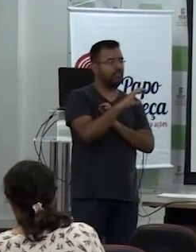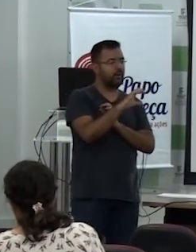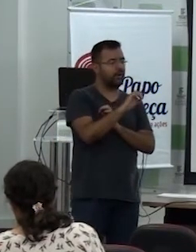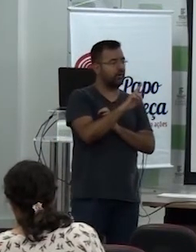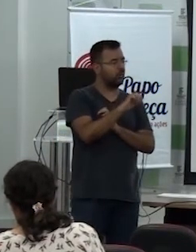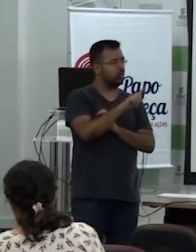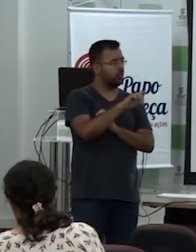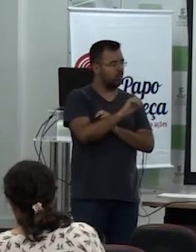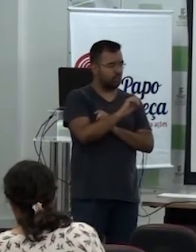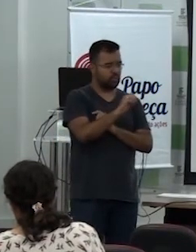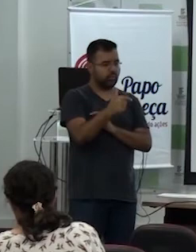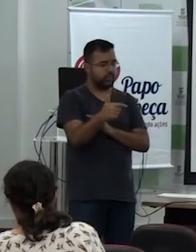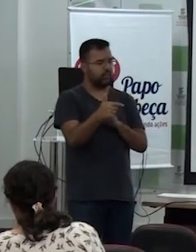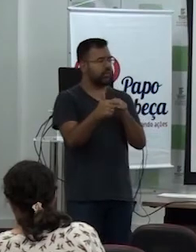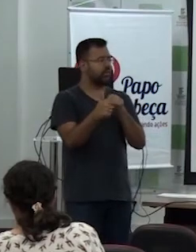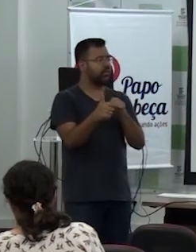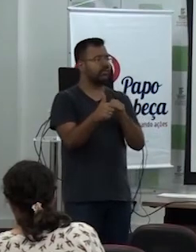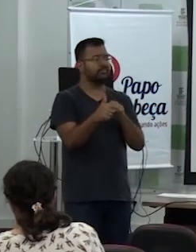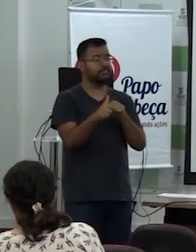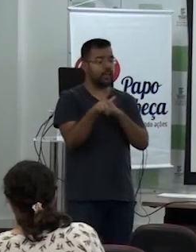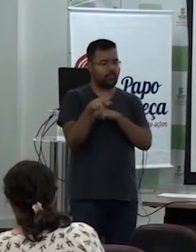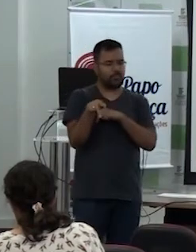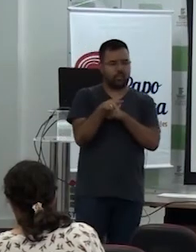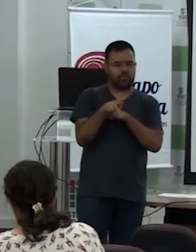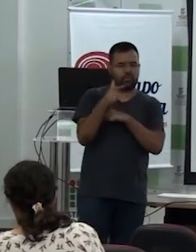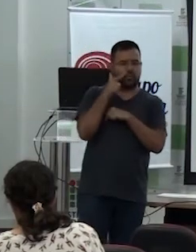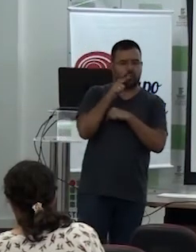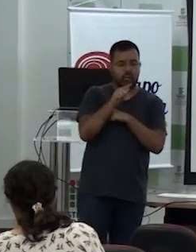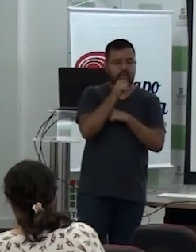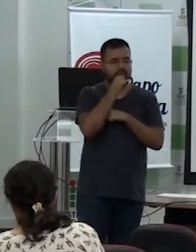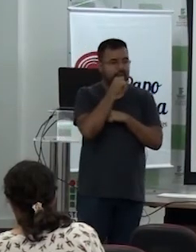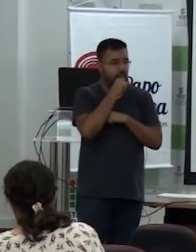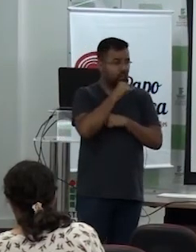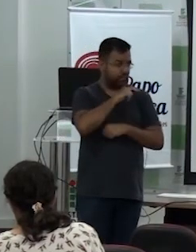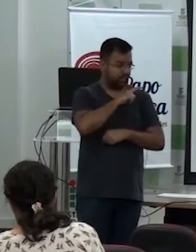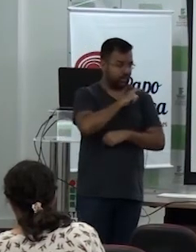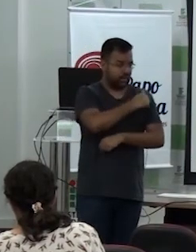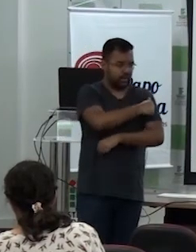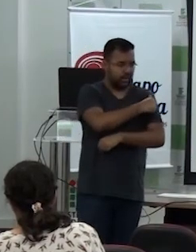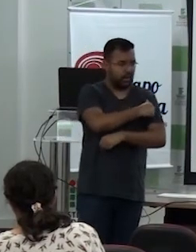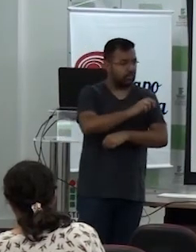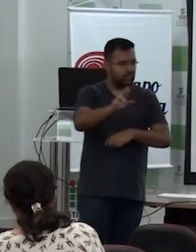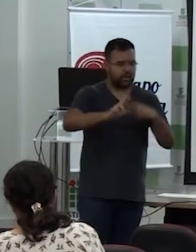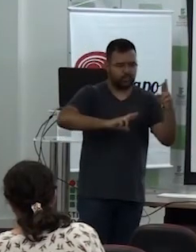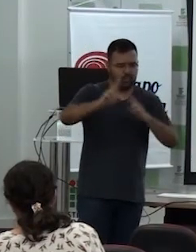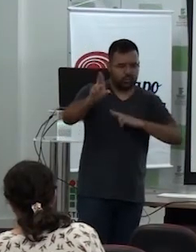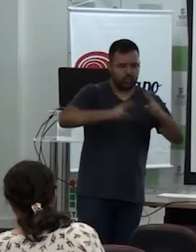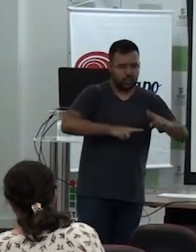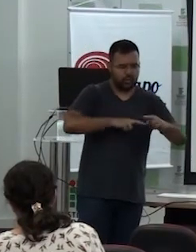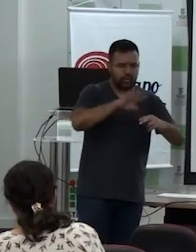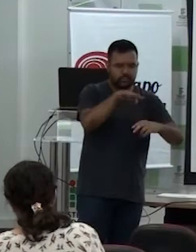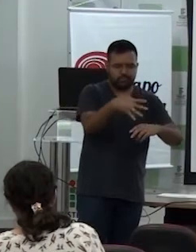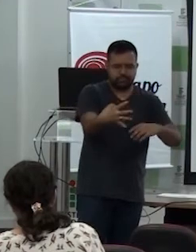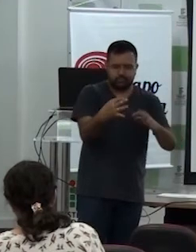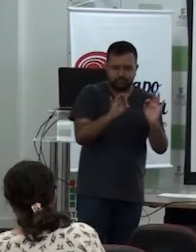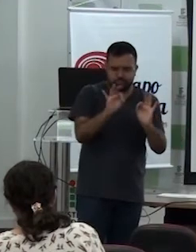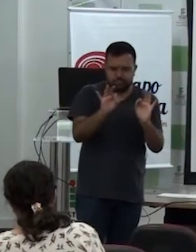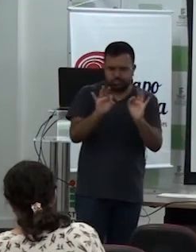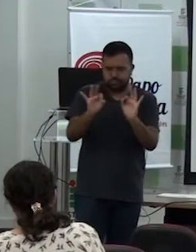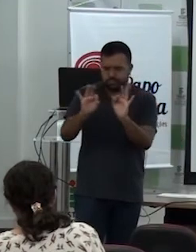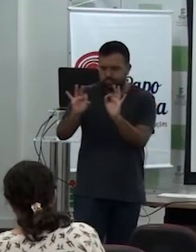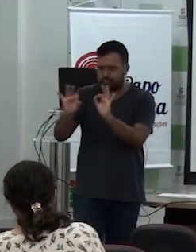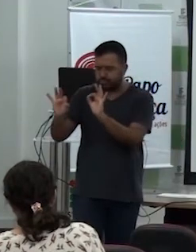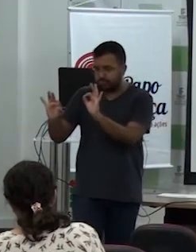que possibilita ao professor analisar a aprendizagem de programação a partir de 348 variáveis.